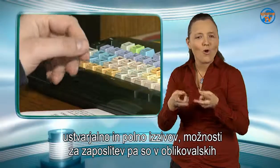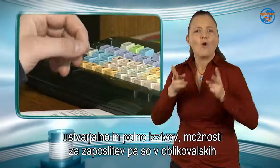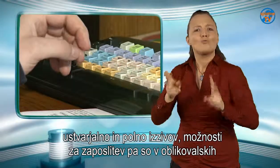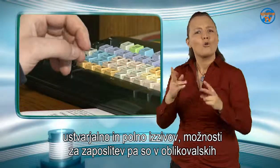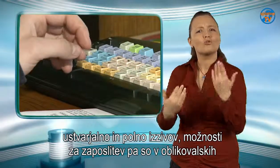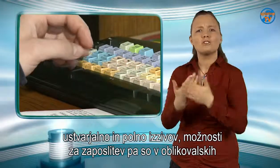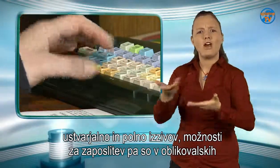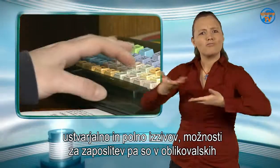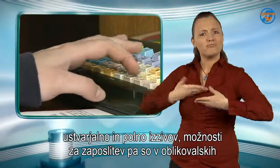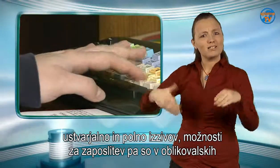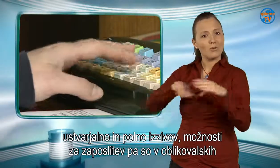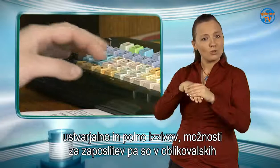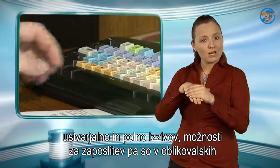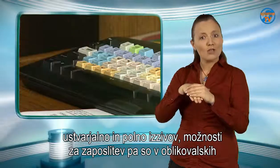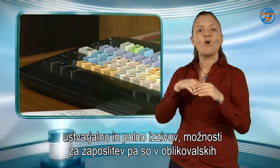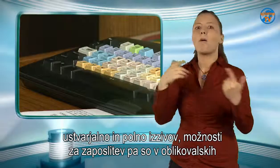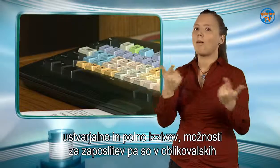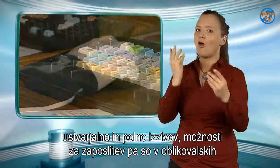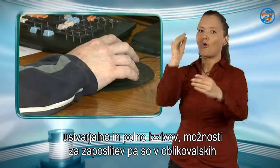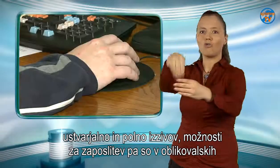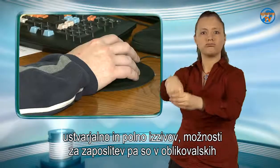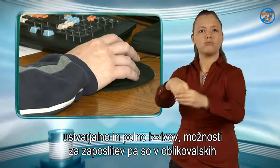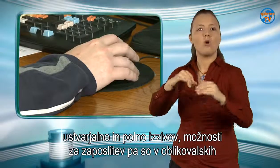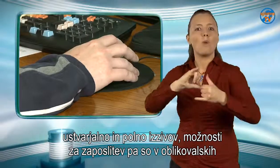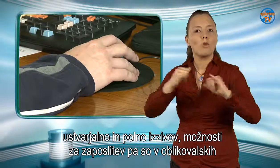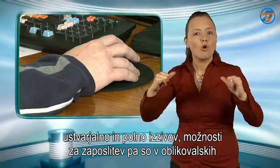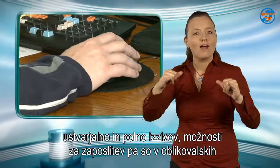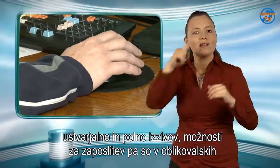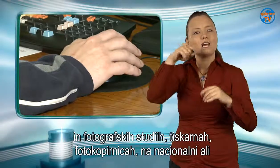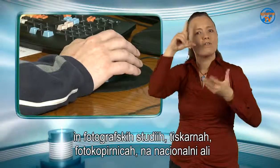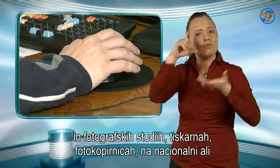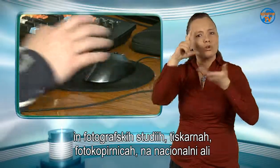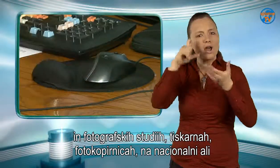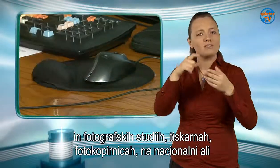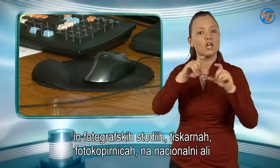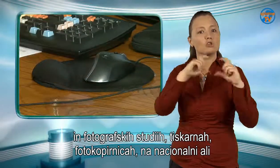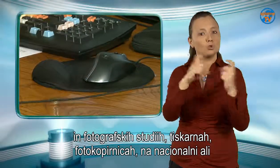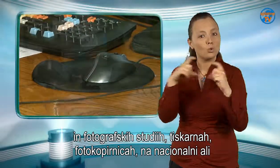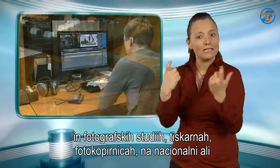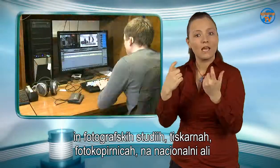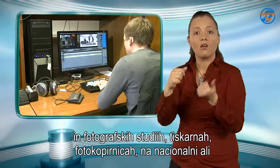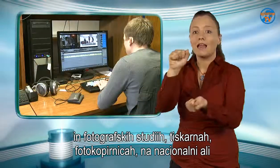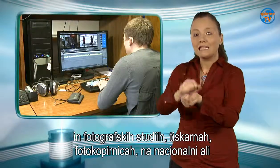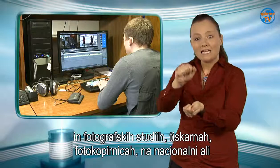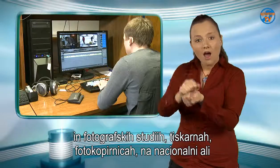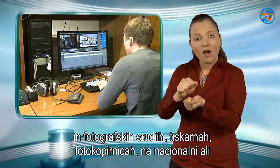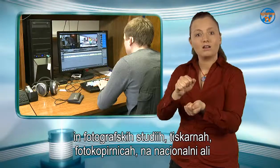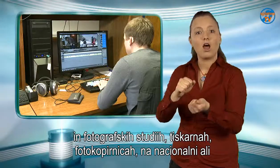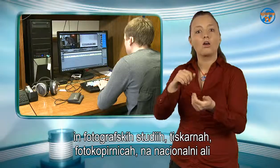izzivov, možnosti za zaposlitev pa so v oblikovalskih in fotografskih studiih,